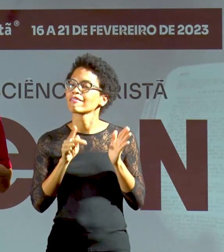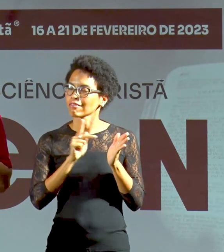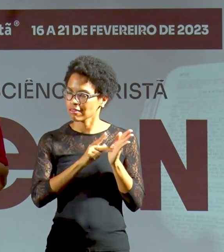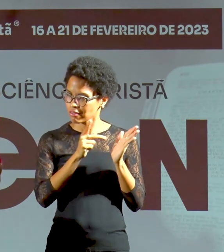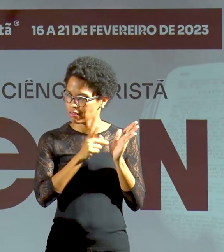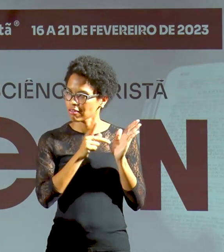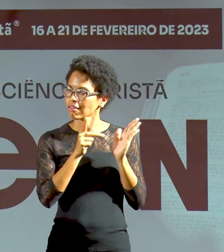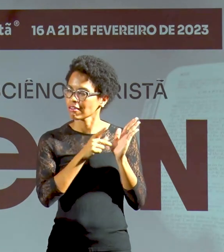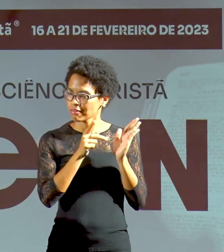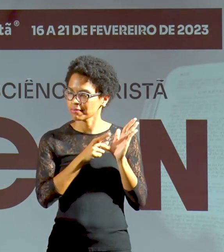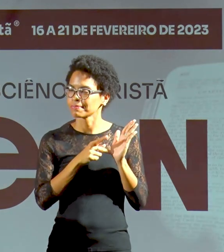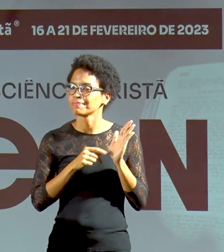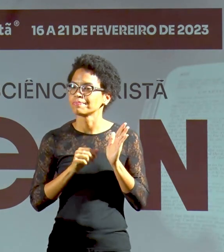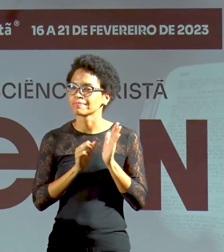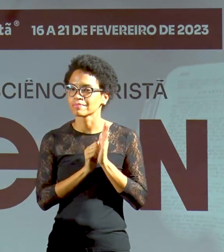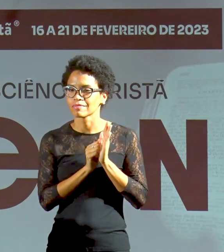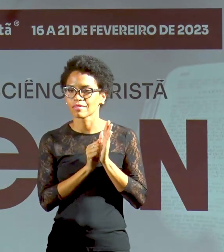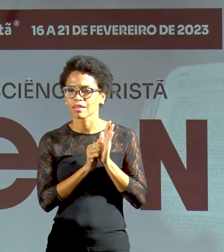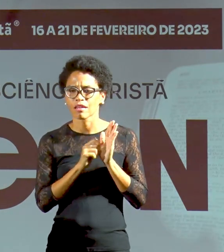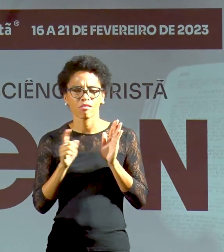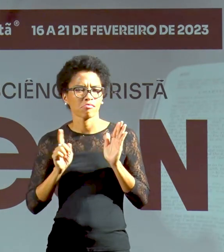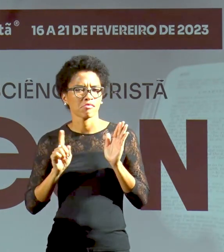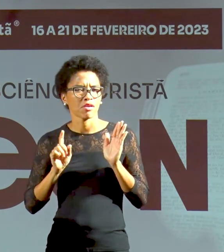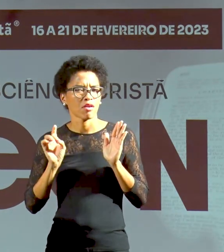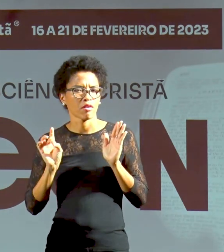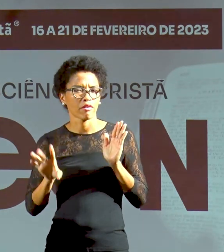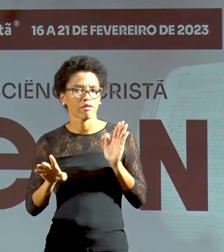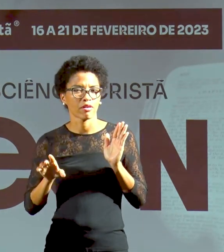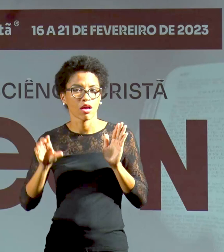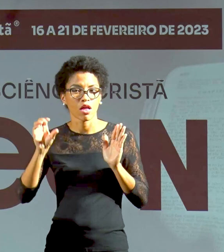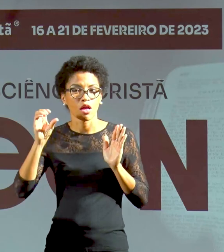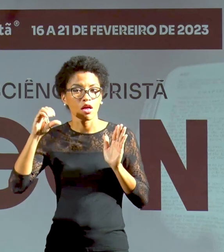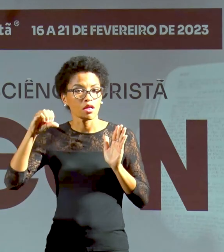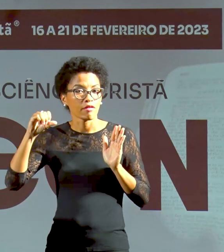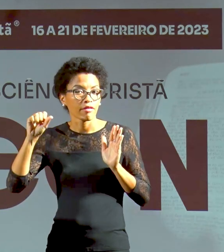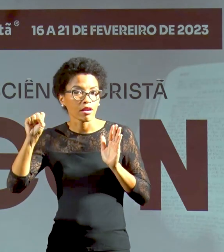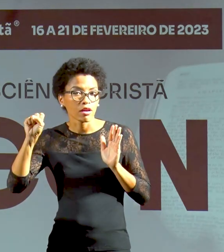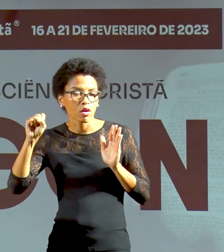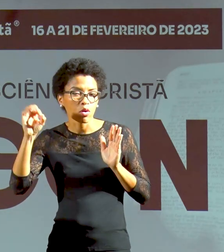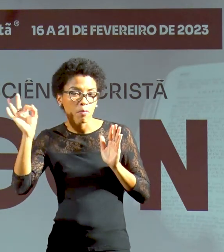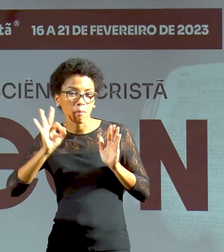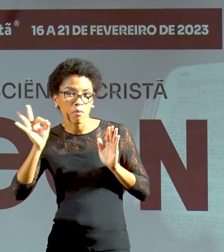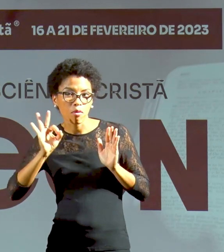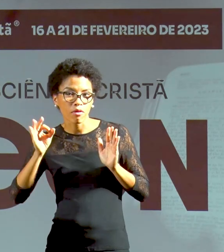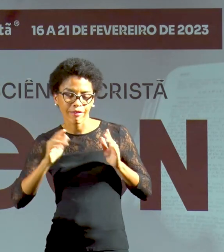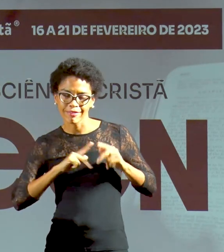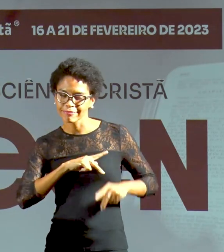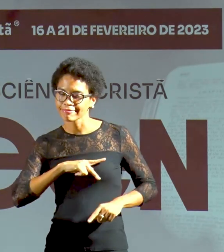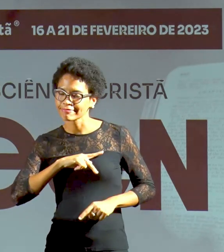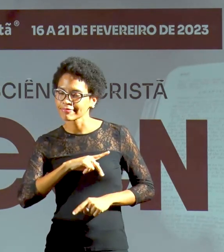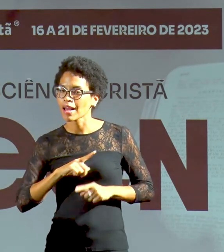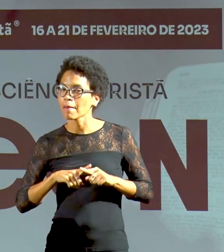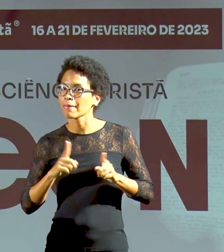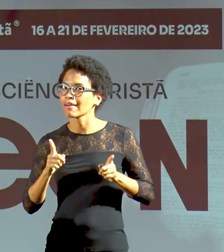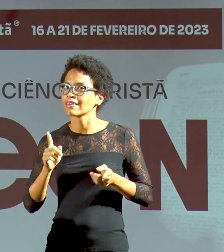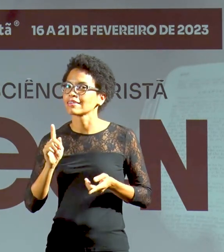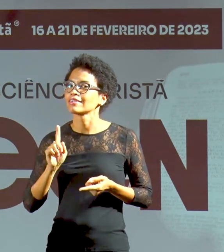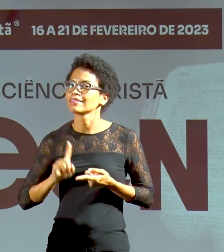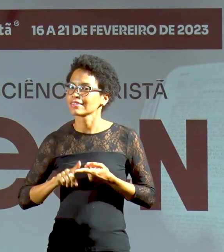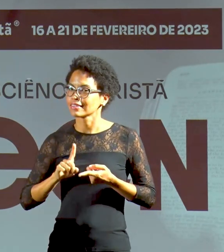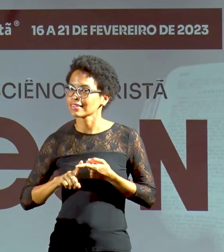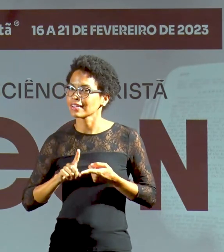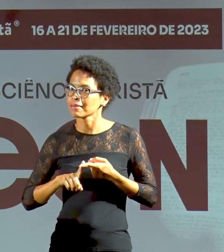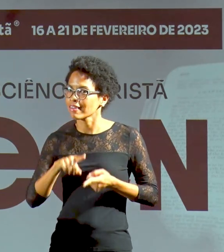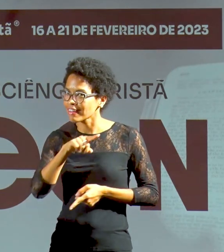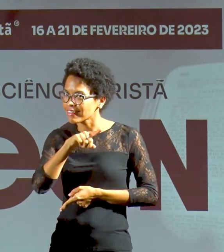verdadeira não só estão 98% apaixonados como é bem provável